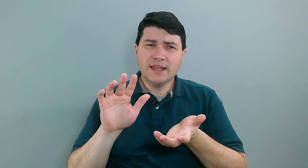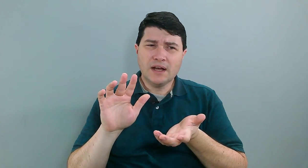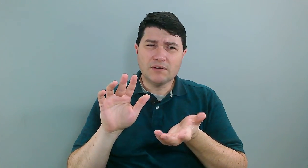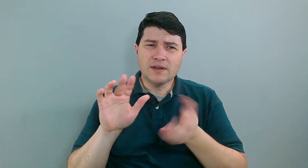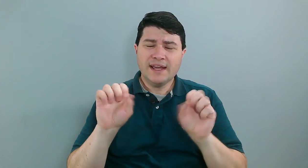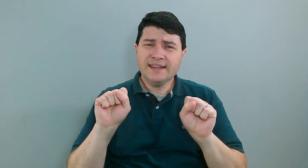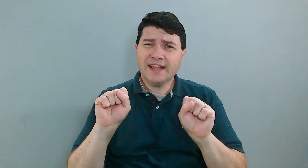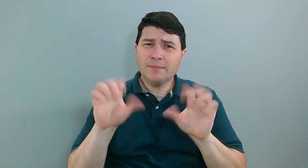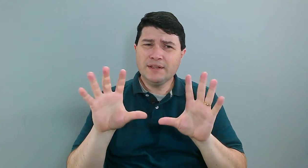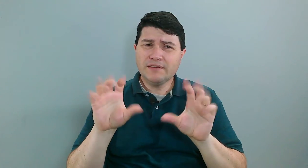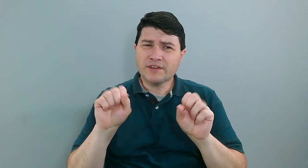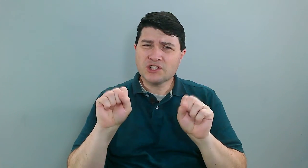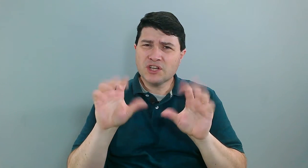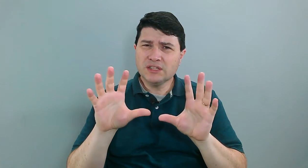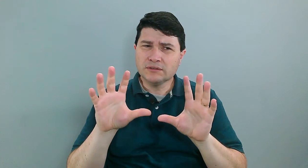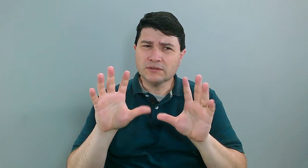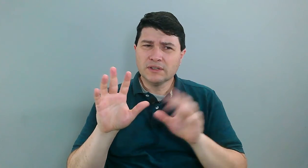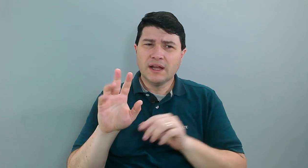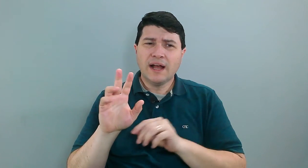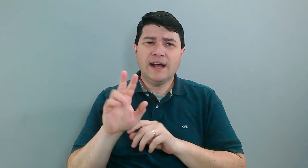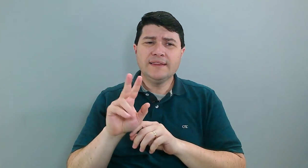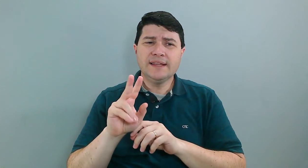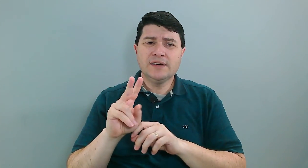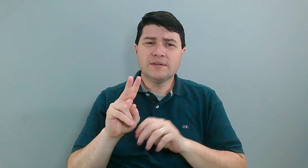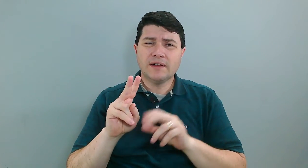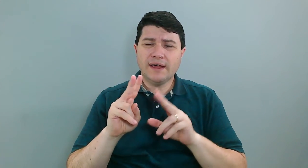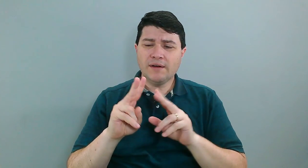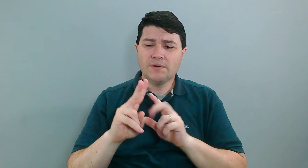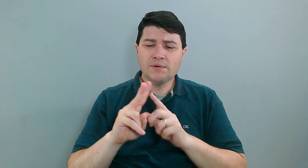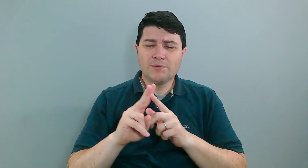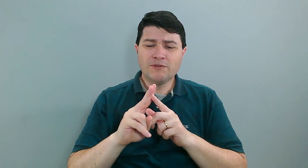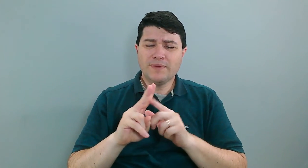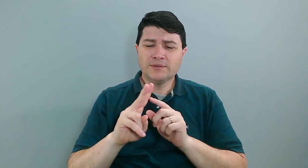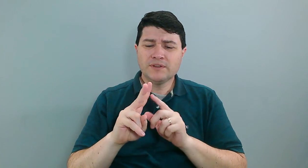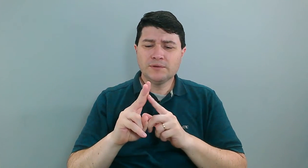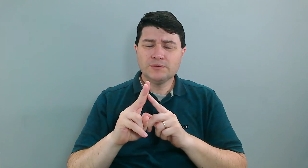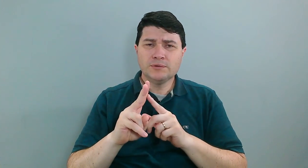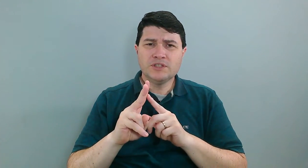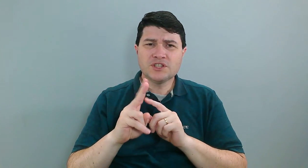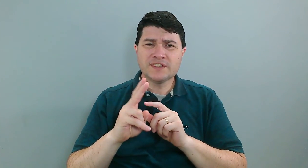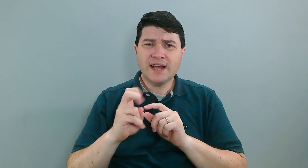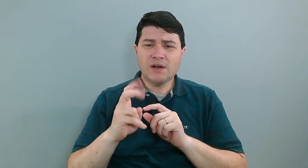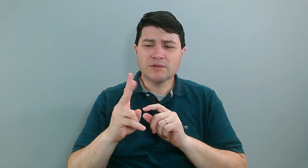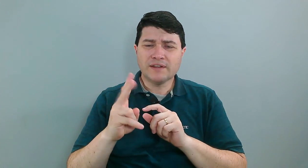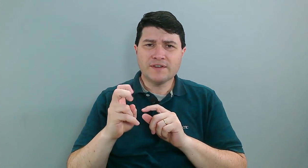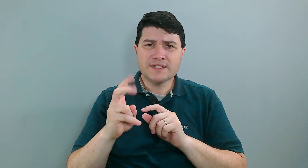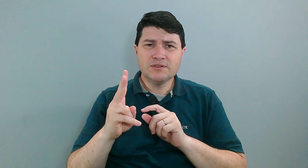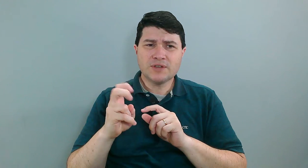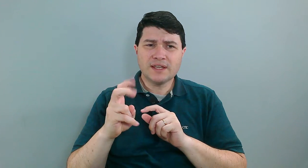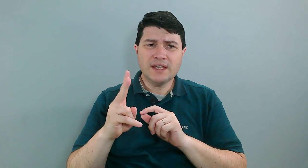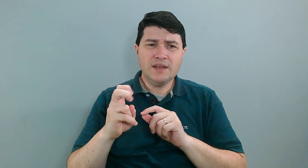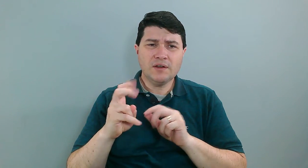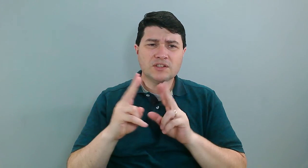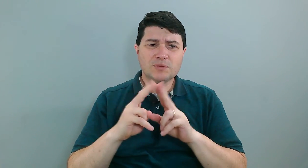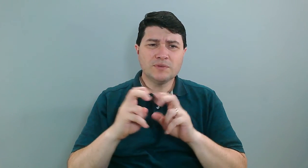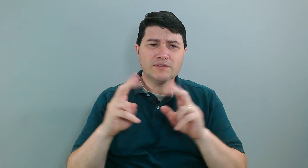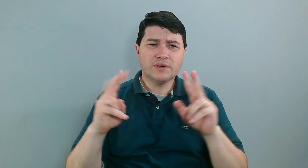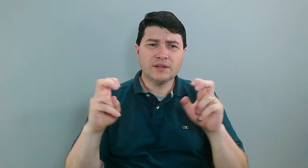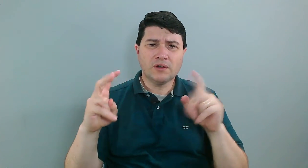Não. Ele está abrindo e fechando? Ah, não, é o movimento do distal, está fazendo isso aqui, ó, tipo em